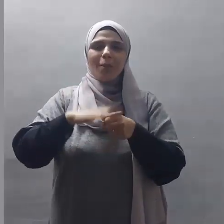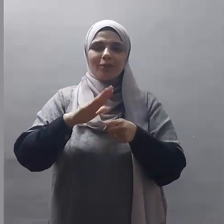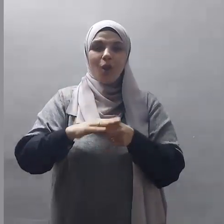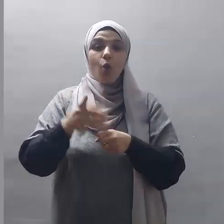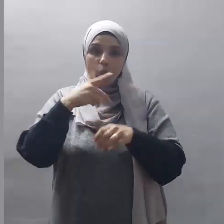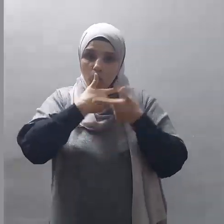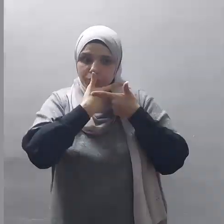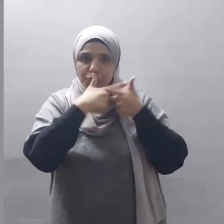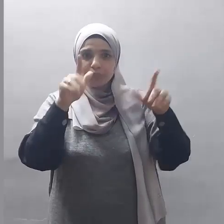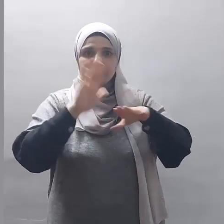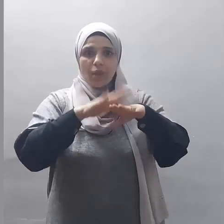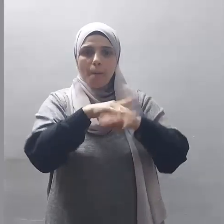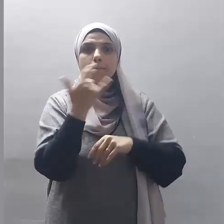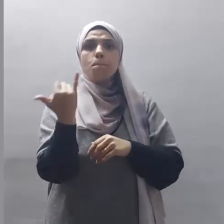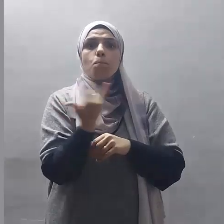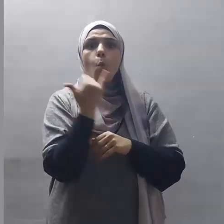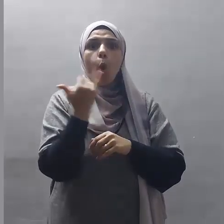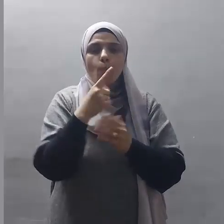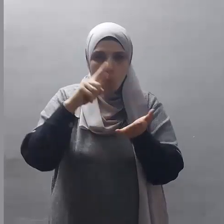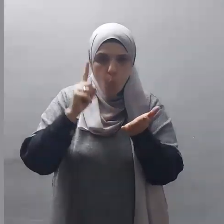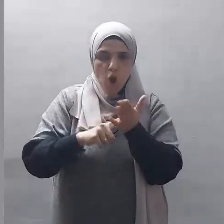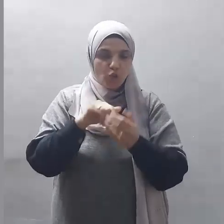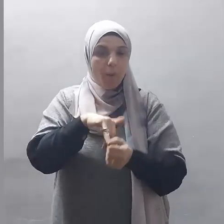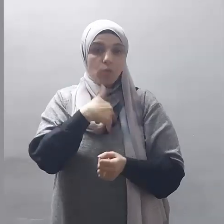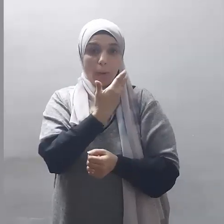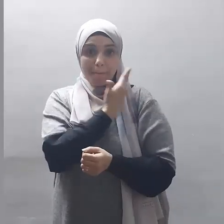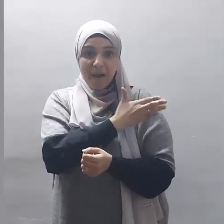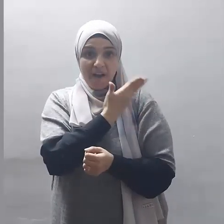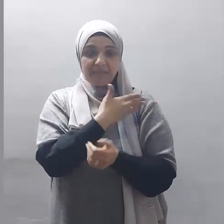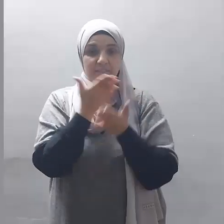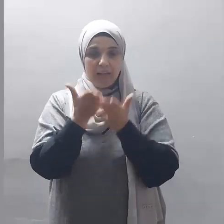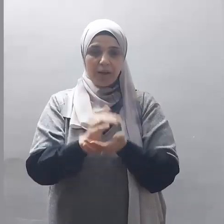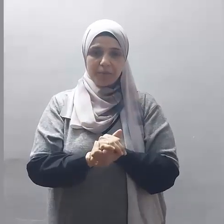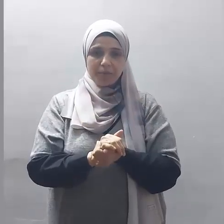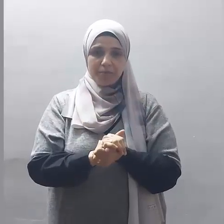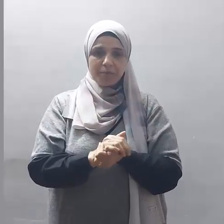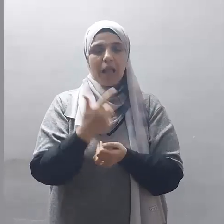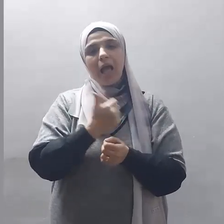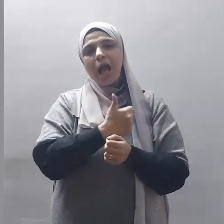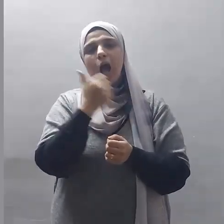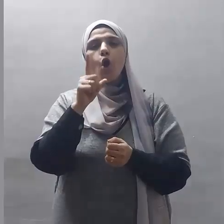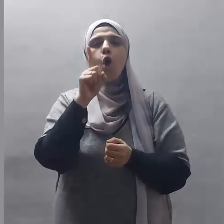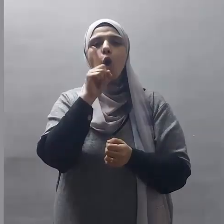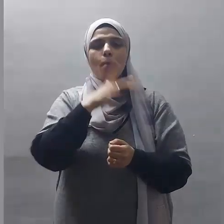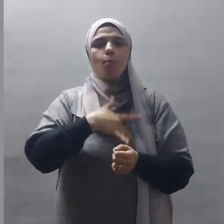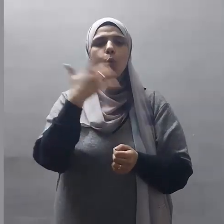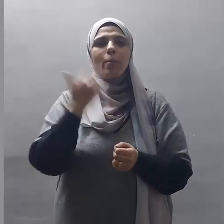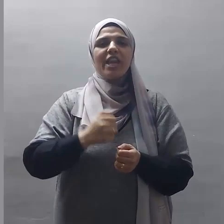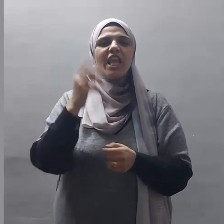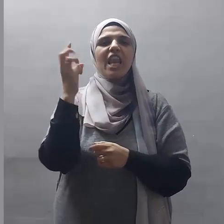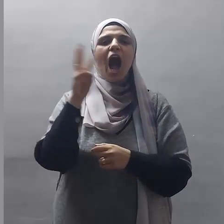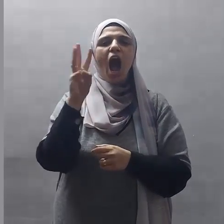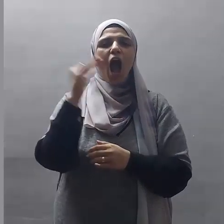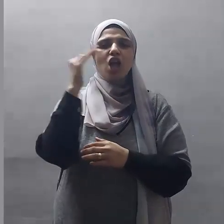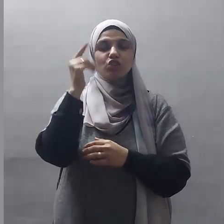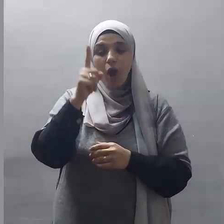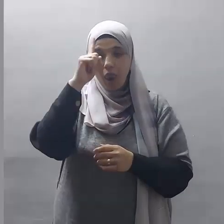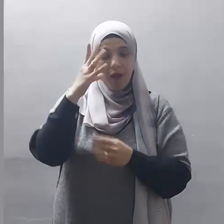أنه من أهم موجبات المغفرة. فعن أم المؤمنين عائشة رضي الله عنها أن رسول